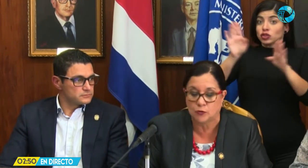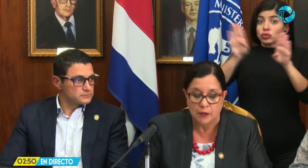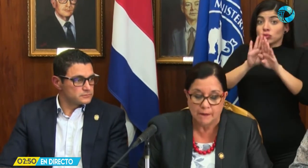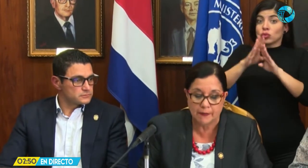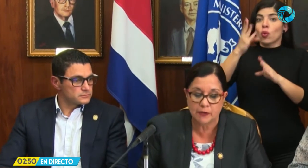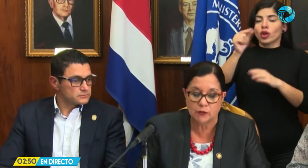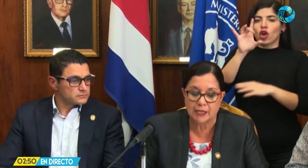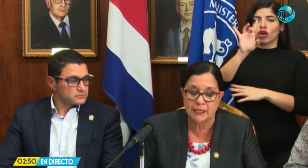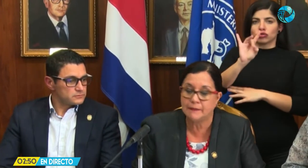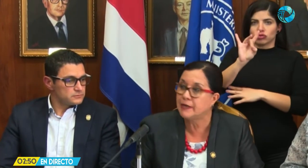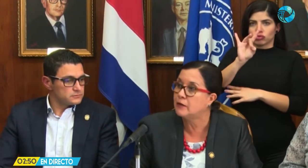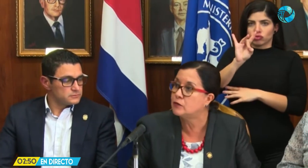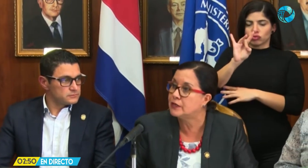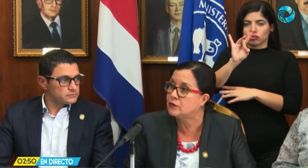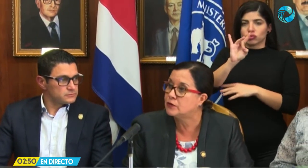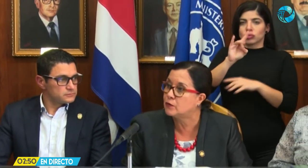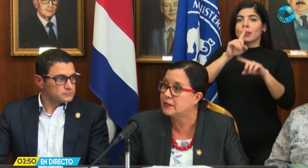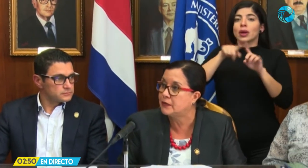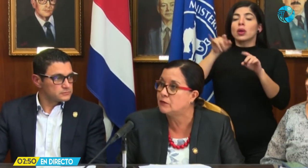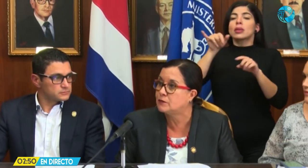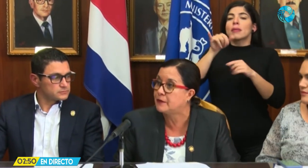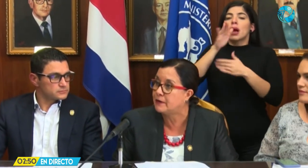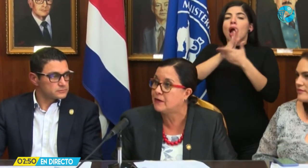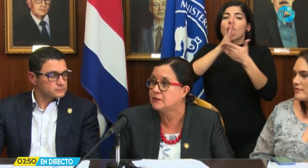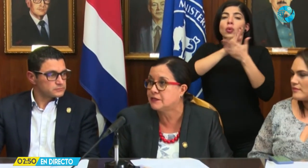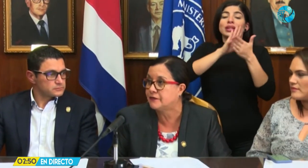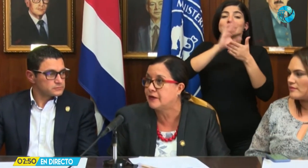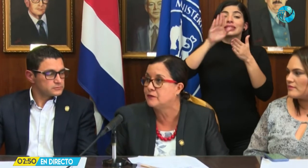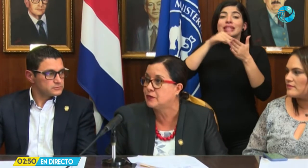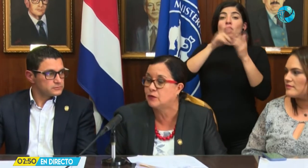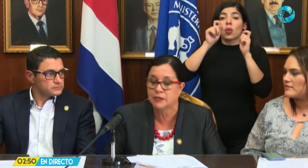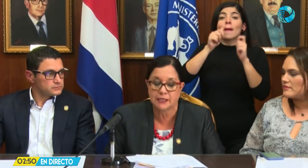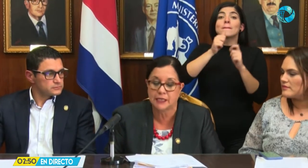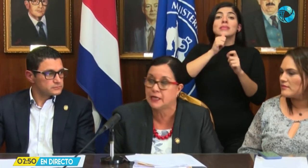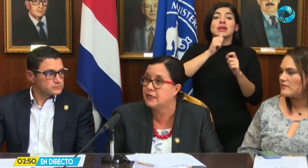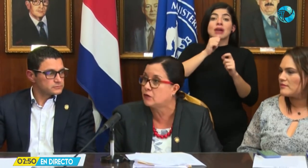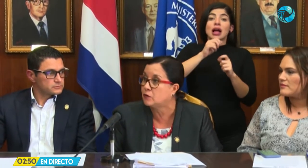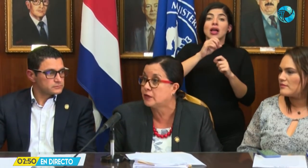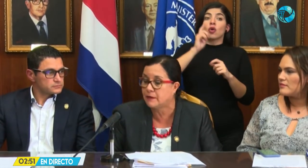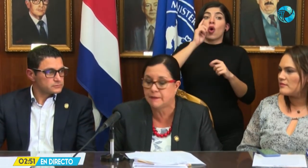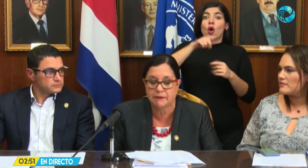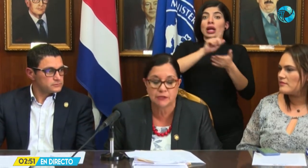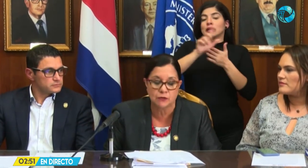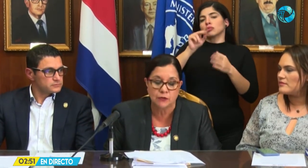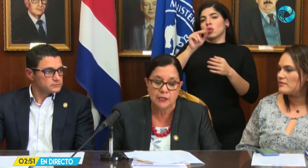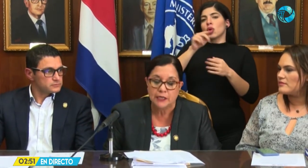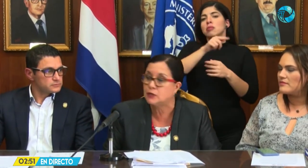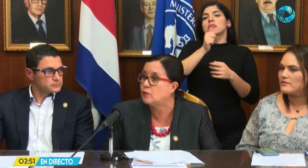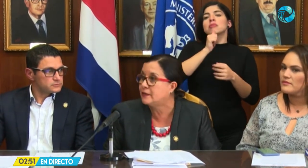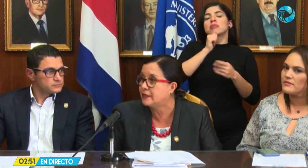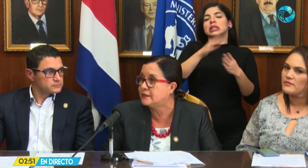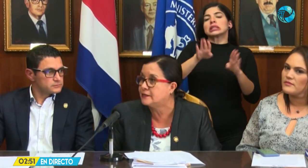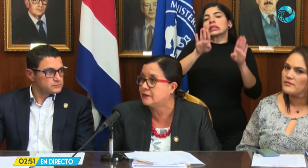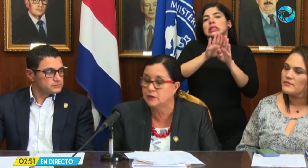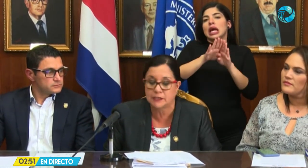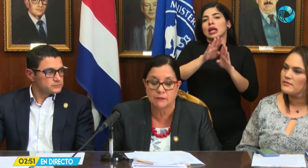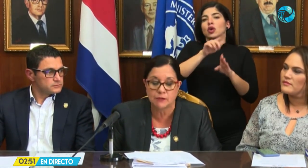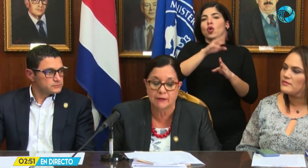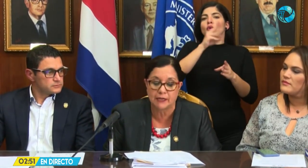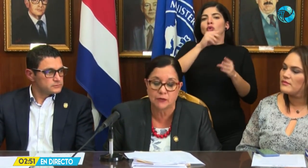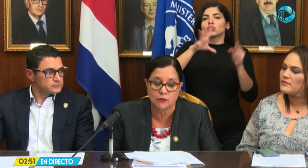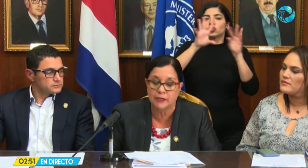8, pero en total también hay unos centros educativos privados que cerraron sin orden sanitaria con un tema de prevención que suman 10.